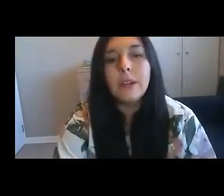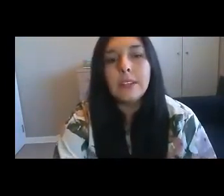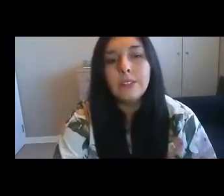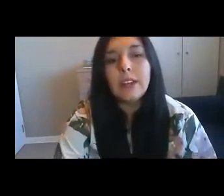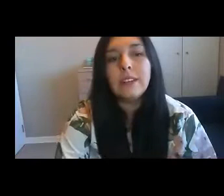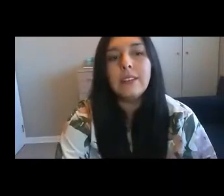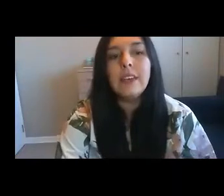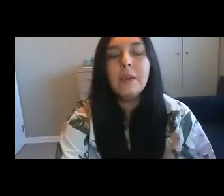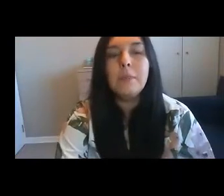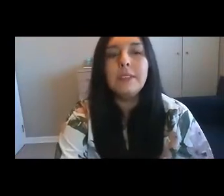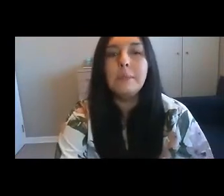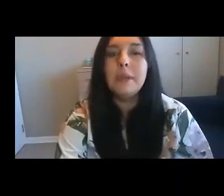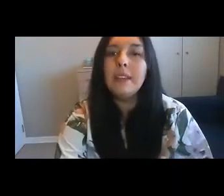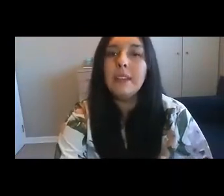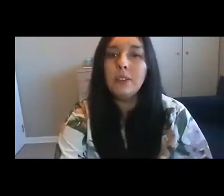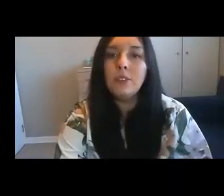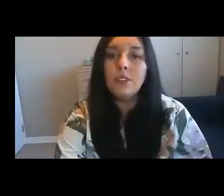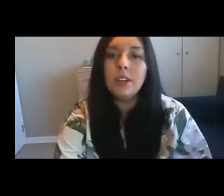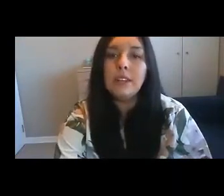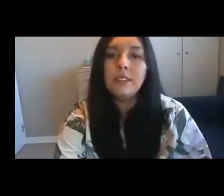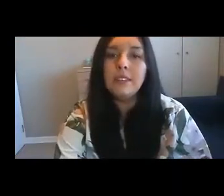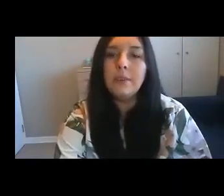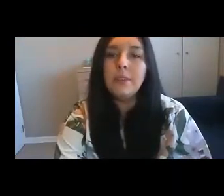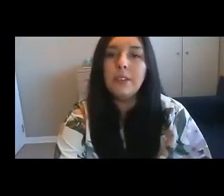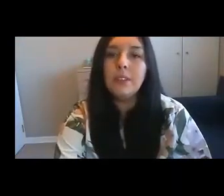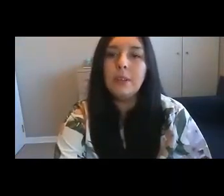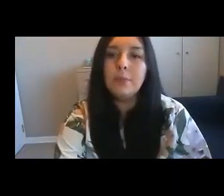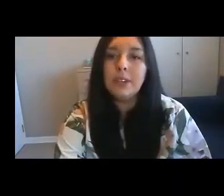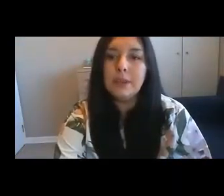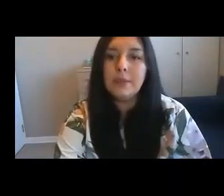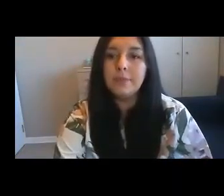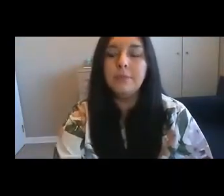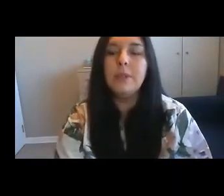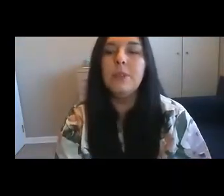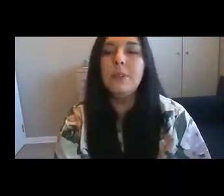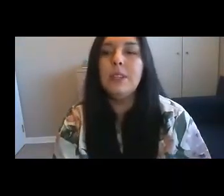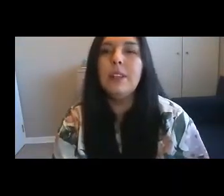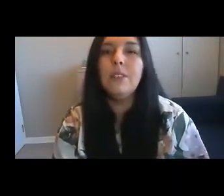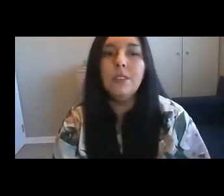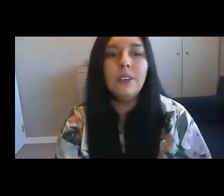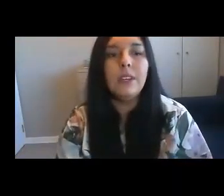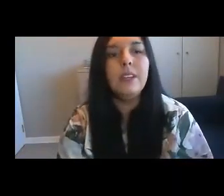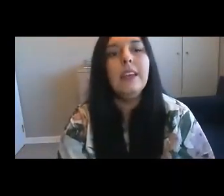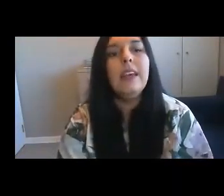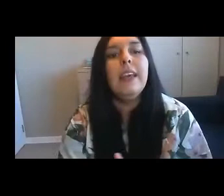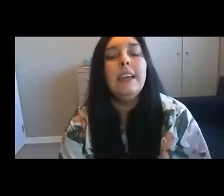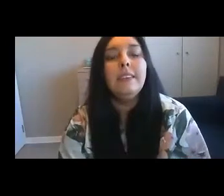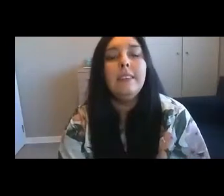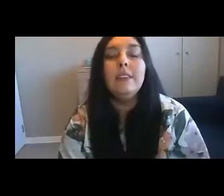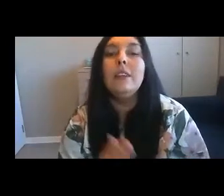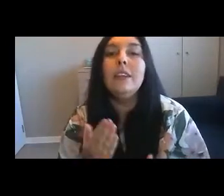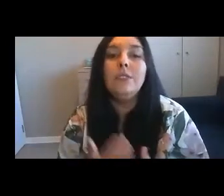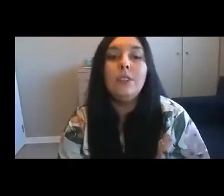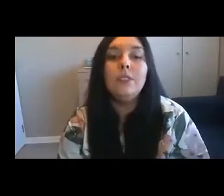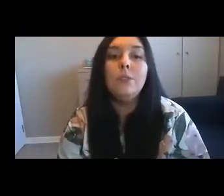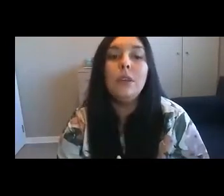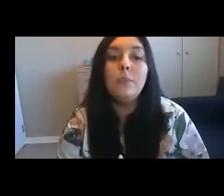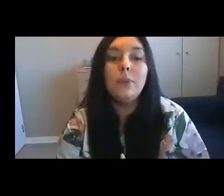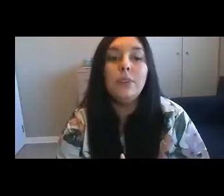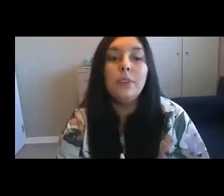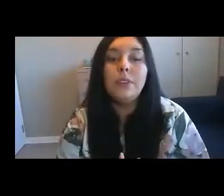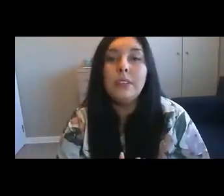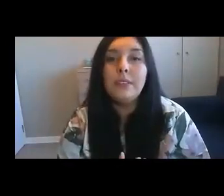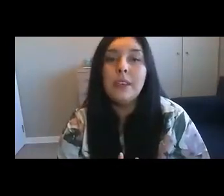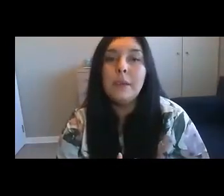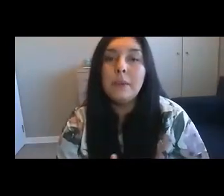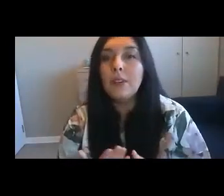¿Cuáles son las actividades principales que nosotros realizamos dentro del programa? Para que ustedes lo conozcan, es la solicitud de